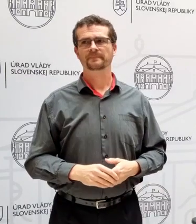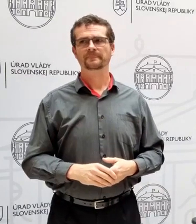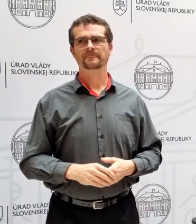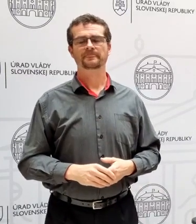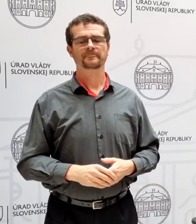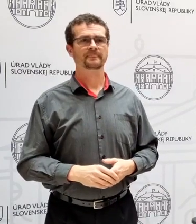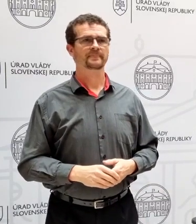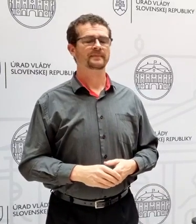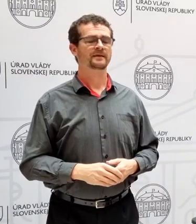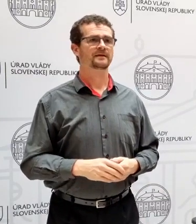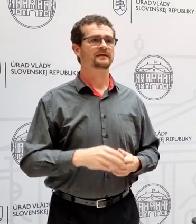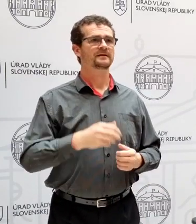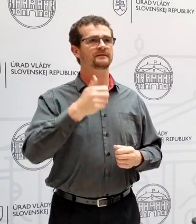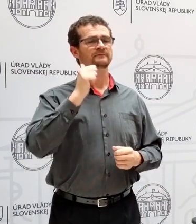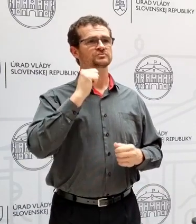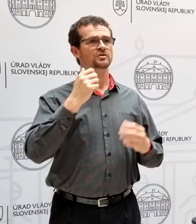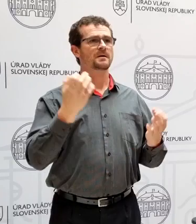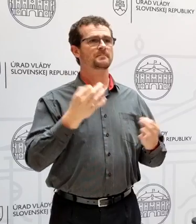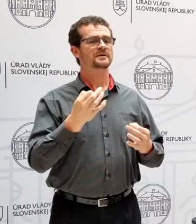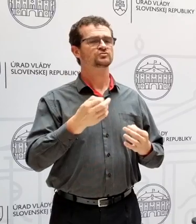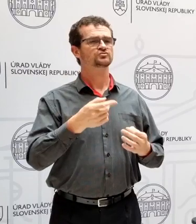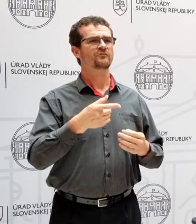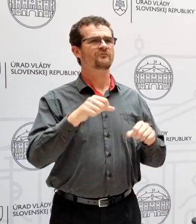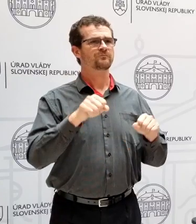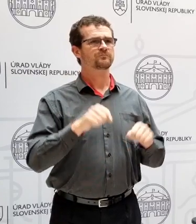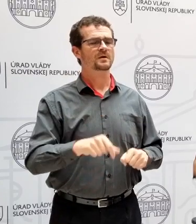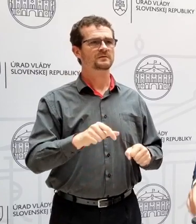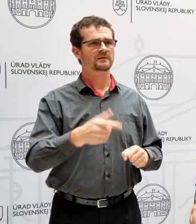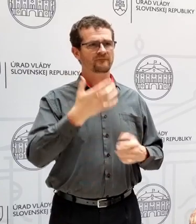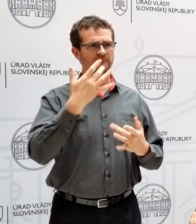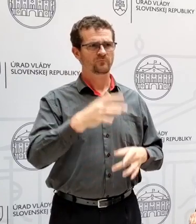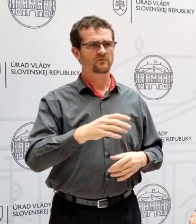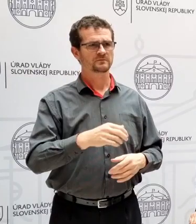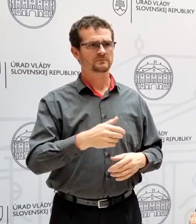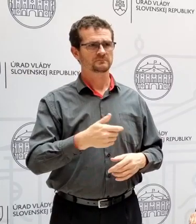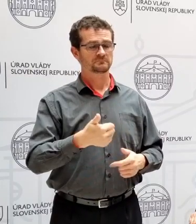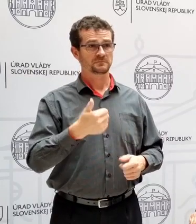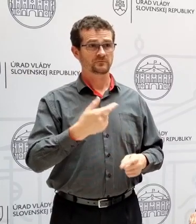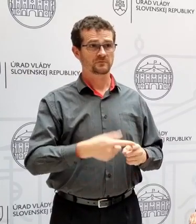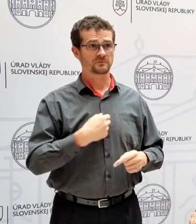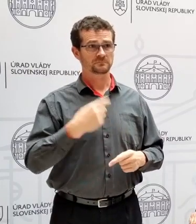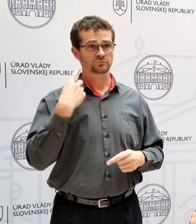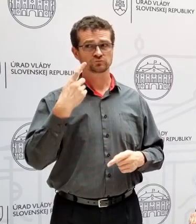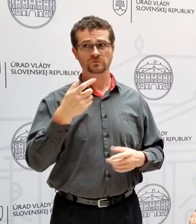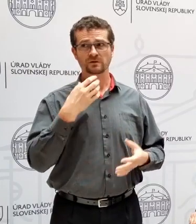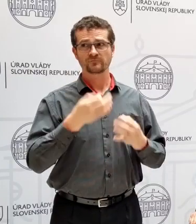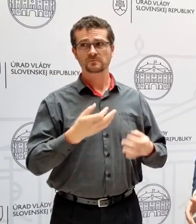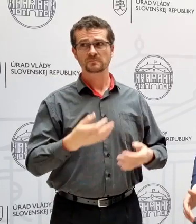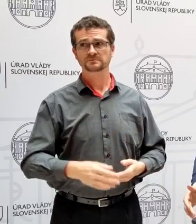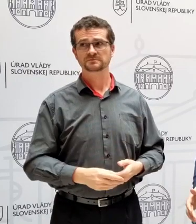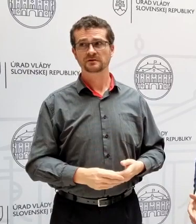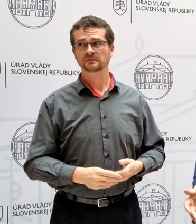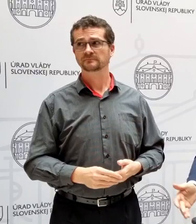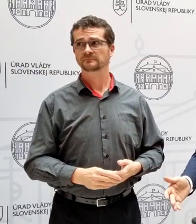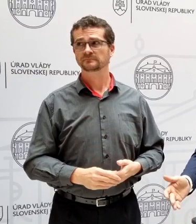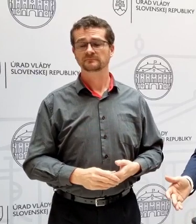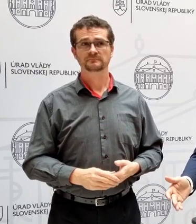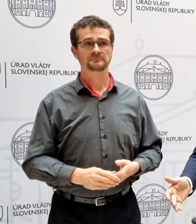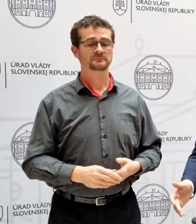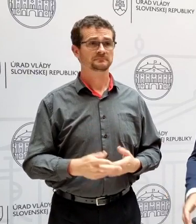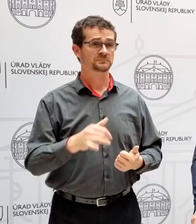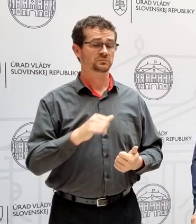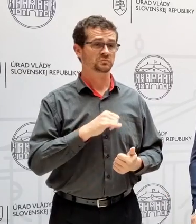desiatky ľudí v Exim banke dostalo výpovede z dňa na deň? Počujem od vás prvýkrát takúto informáciu. Celkom